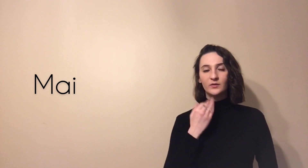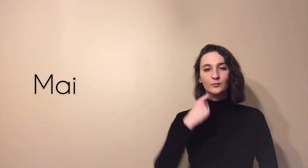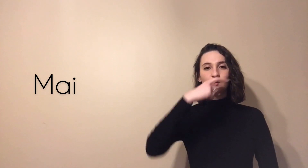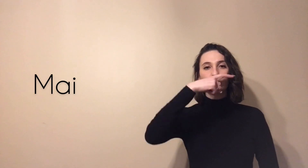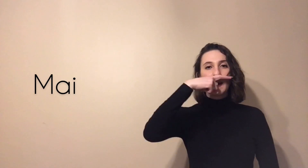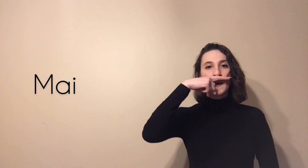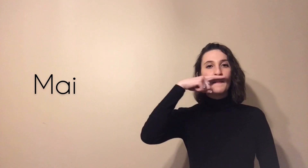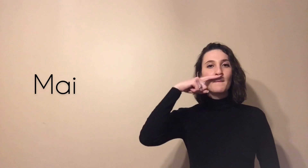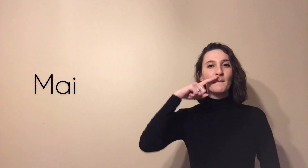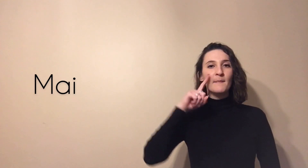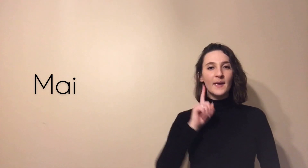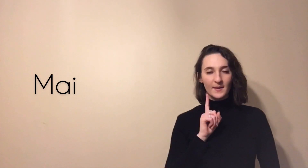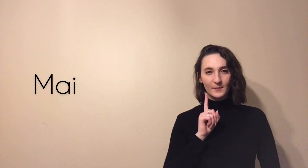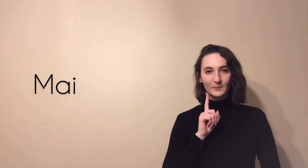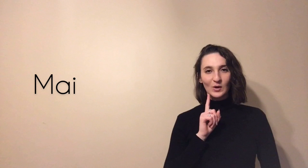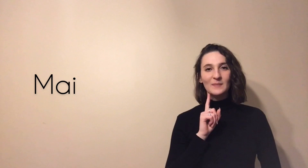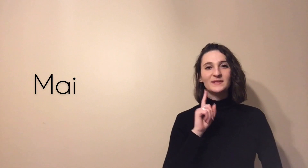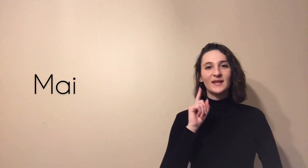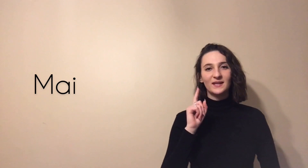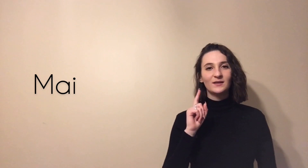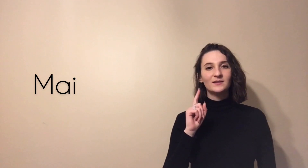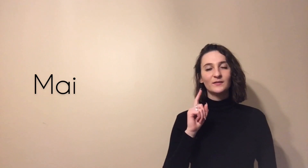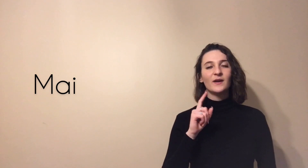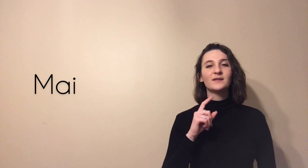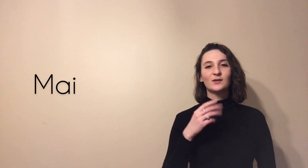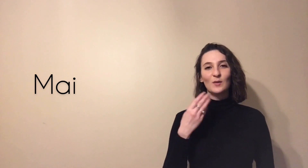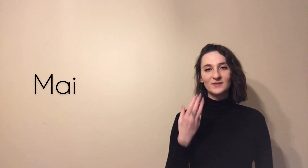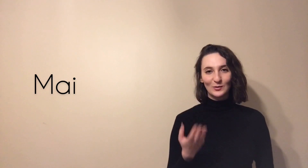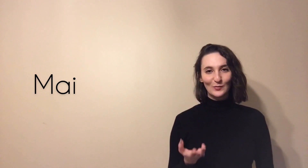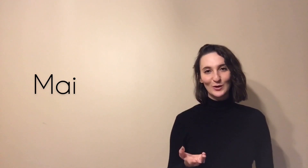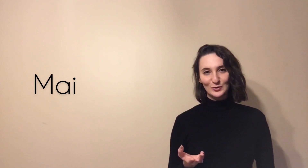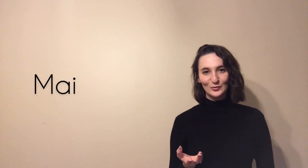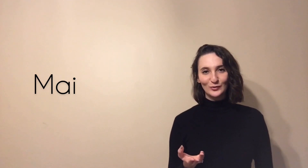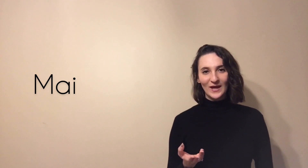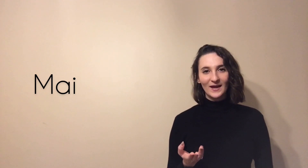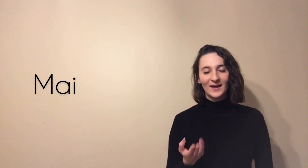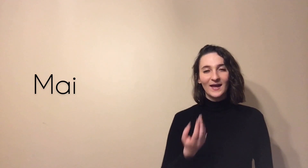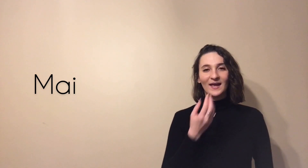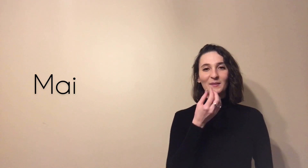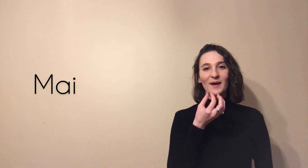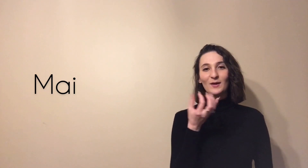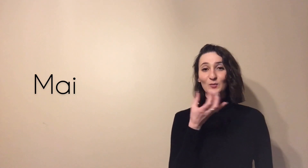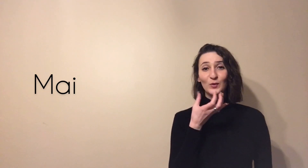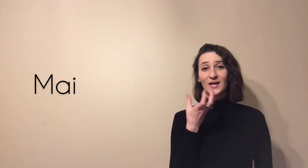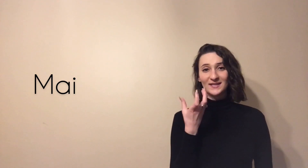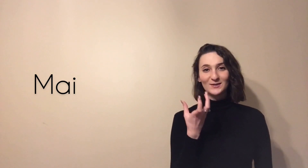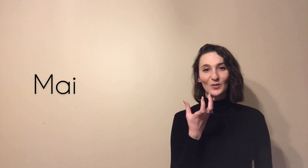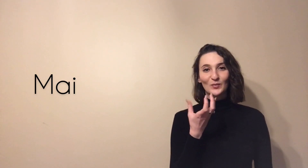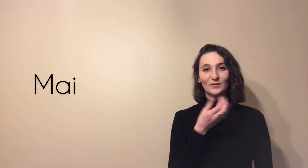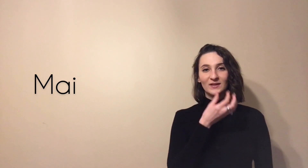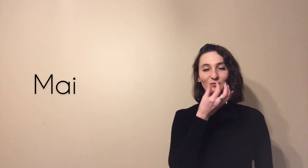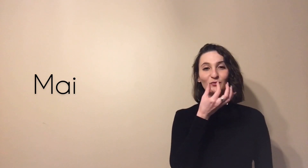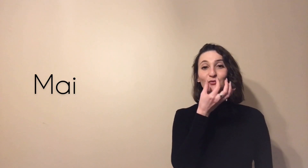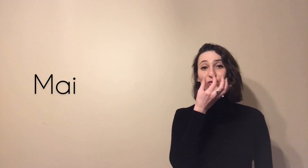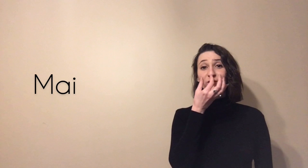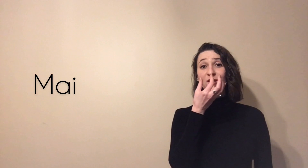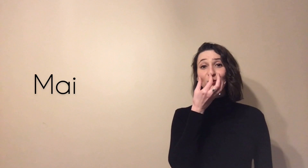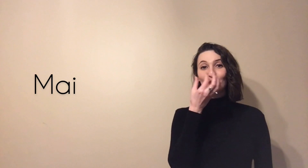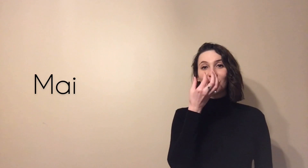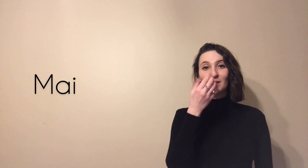bouche. Mai. Pour la petite anecdote, en fait, comme c'est le mois du muguet, et bah le muguet ça sent bon et donc vous sentez le muguet. Du